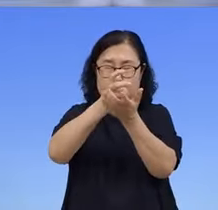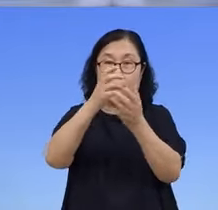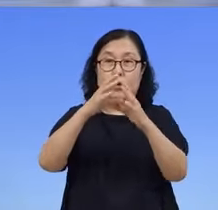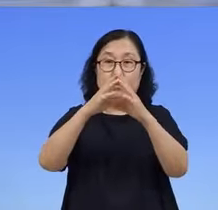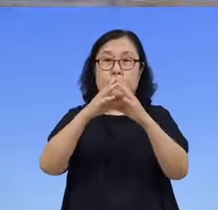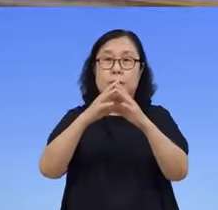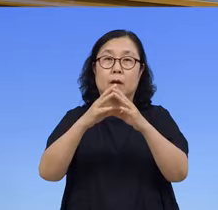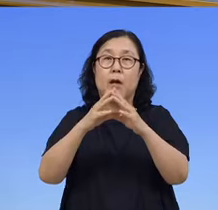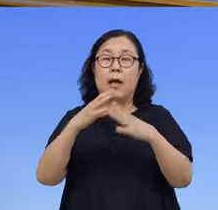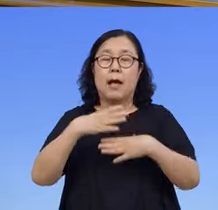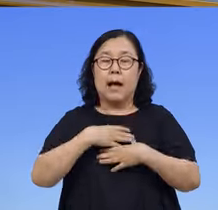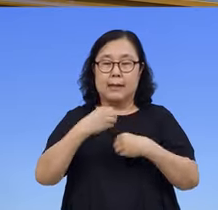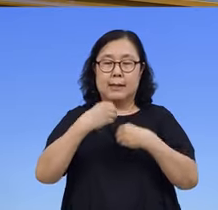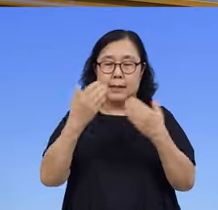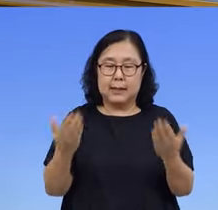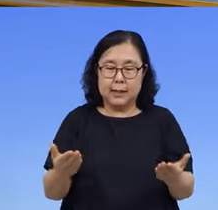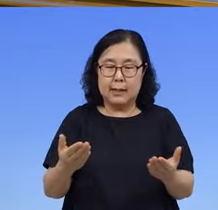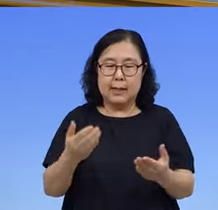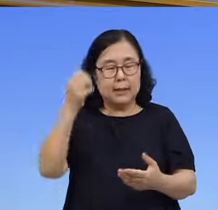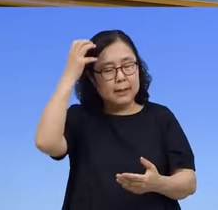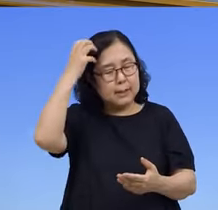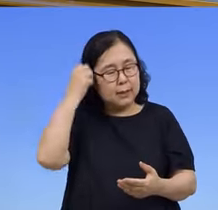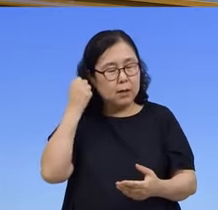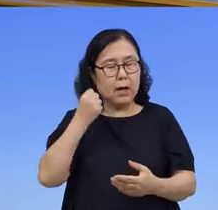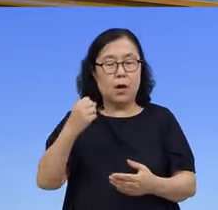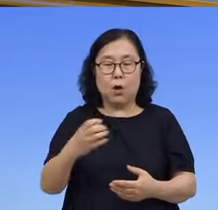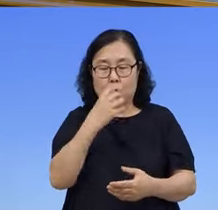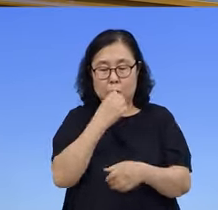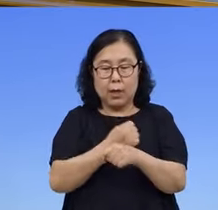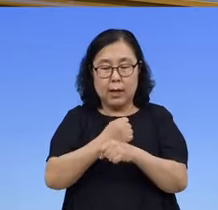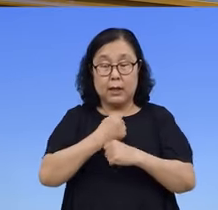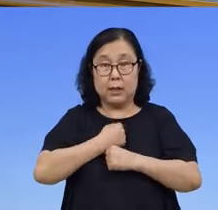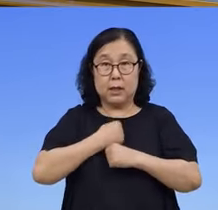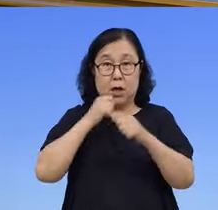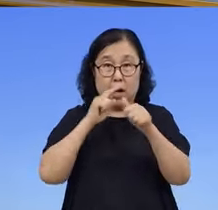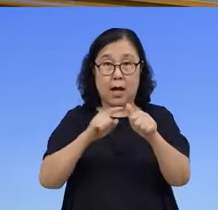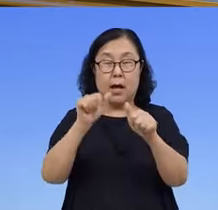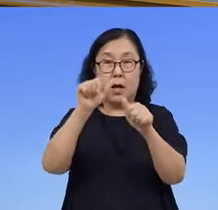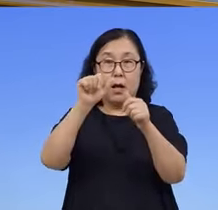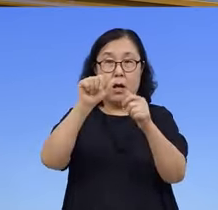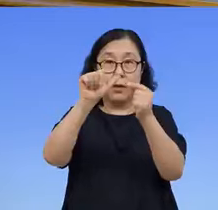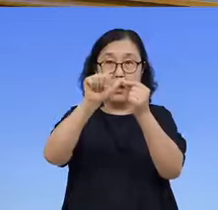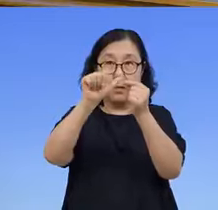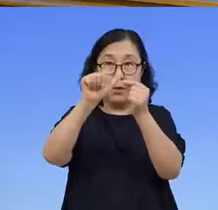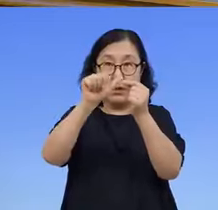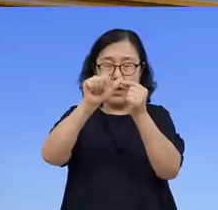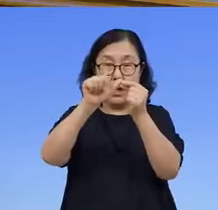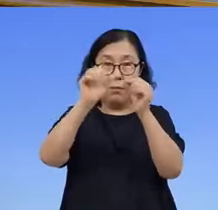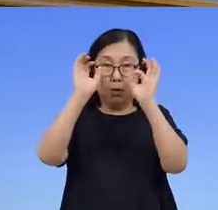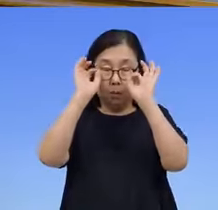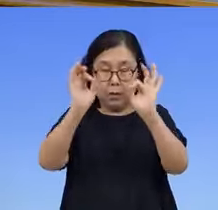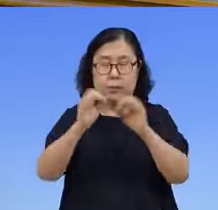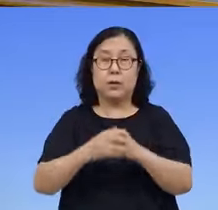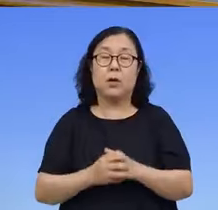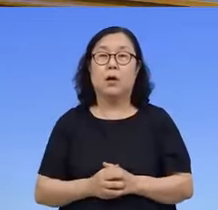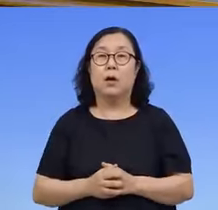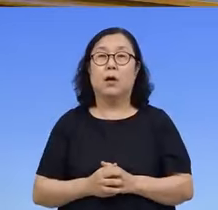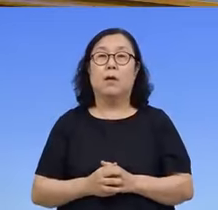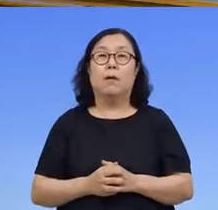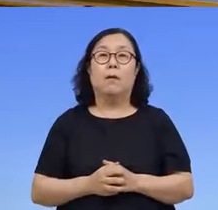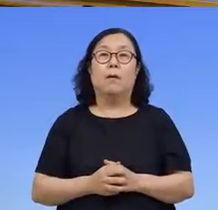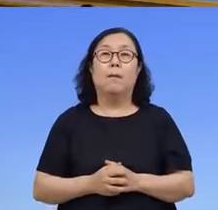제4계명이 출애굽기 20장 8절 안식일을 기억하여 거룩하게 지키라, 이게 4계명인데요, 그 다음 5계명 못 외우시면 그